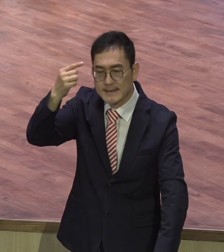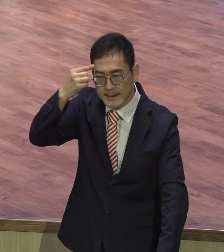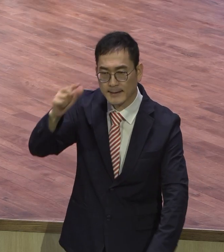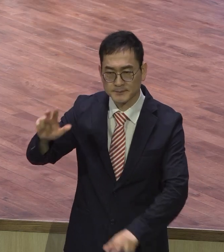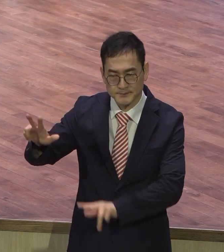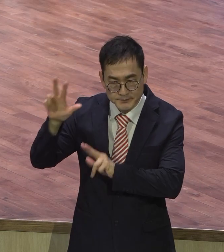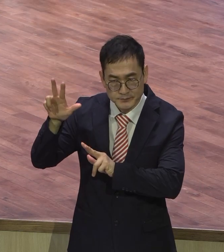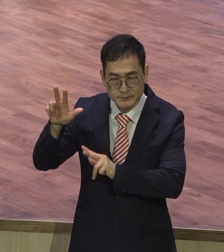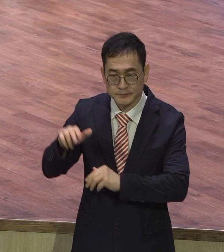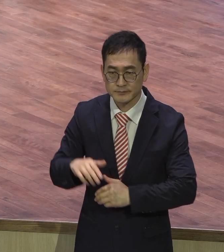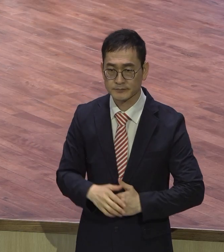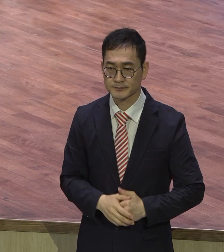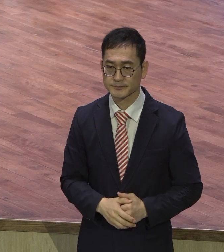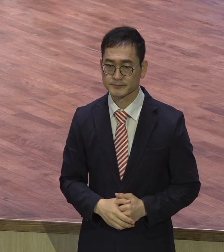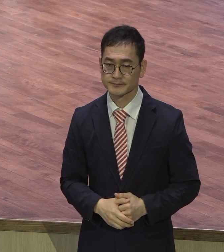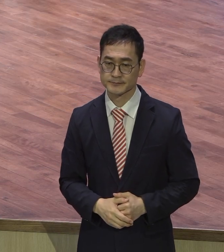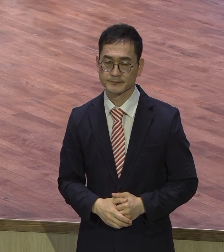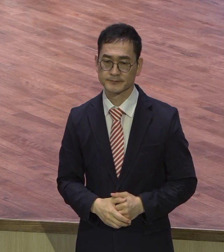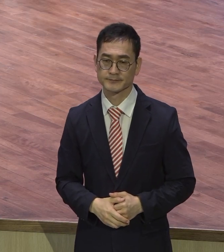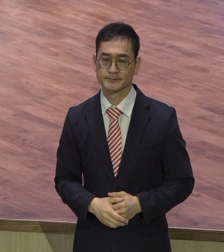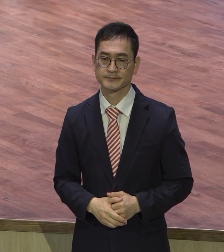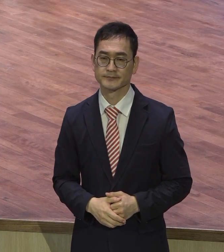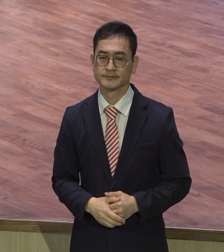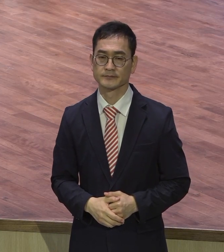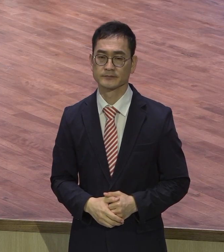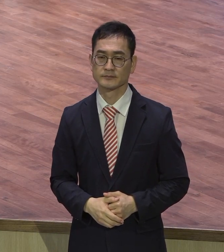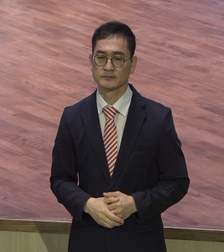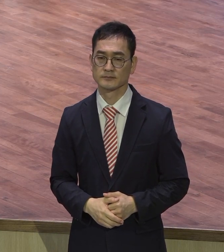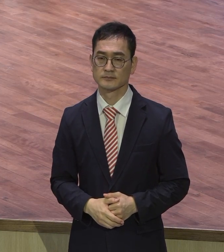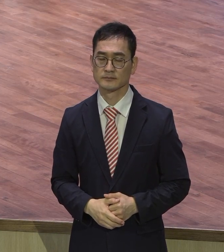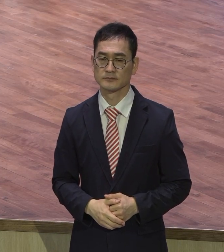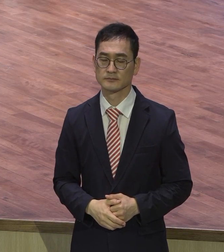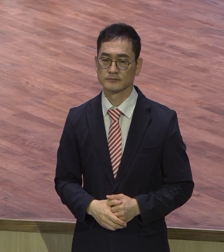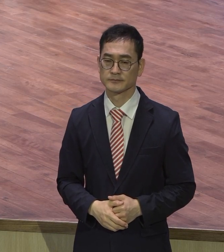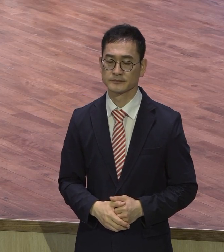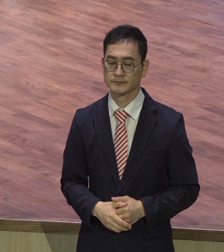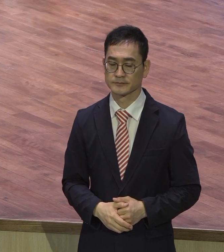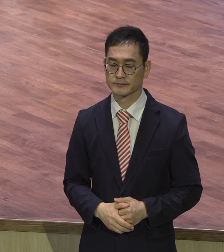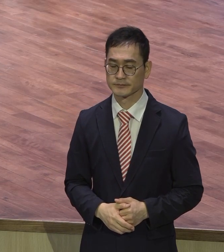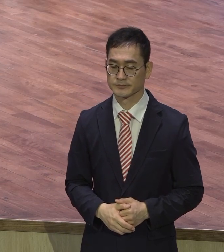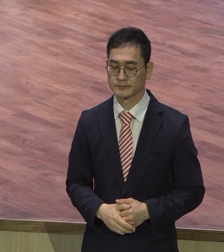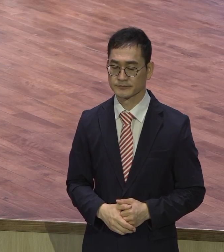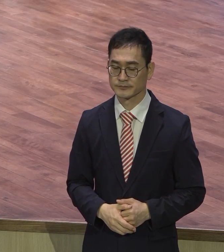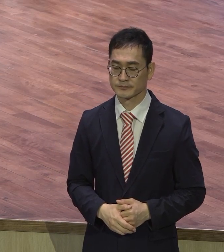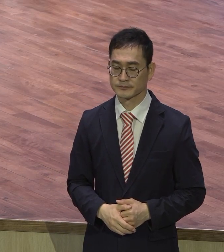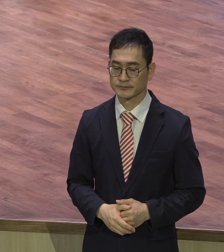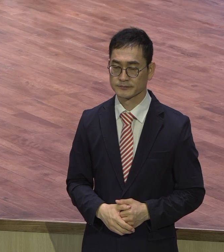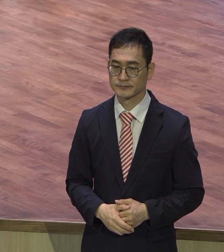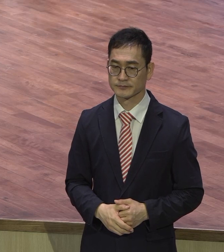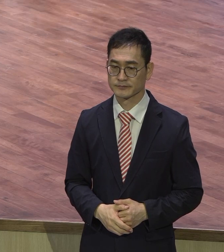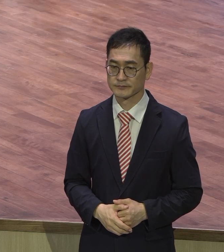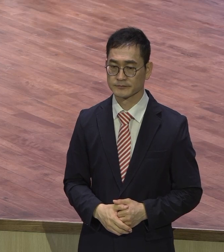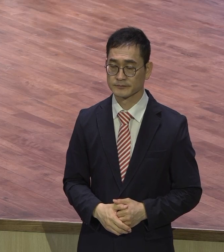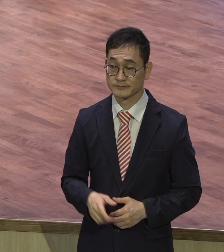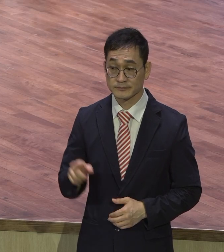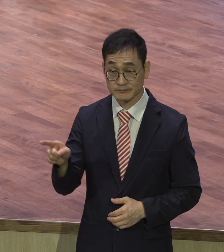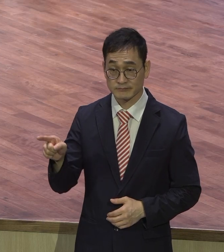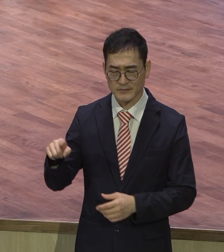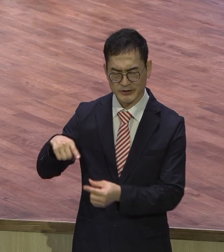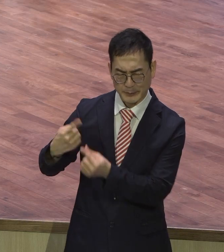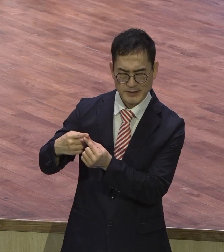이거예요 환자의 생명을 최우선순위로 삼겠다는 것입니다 그리고